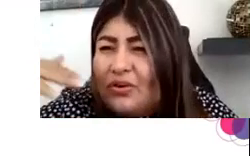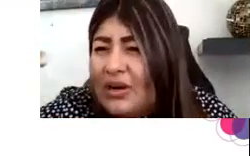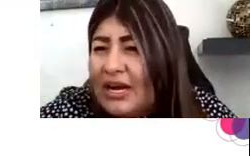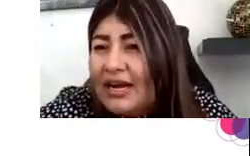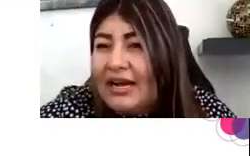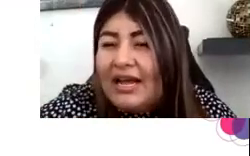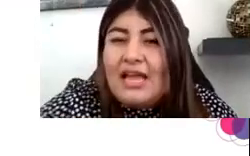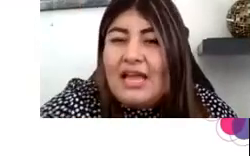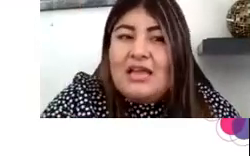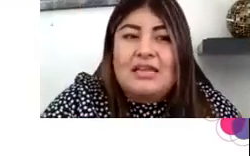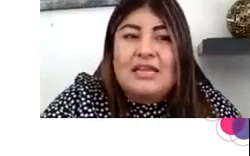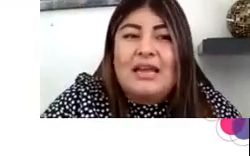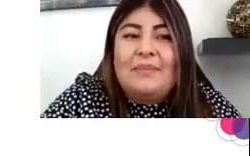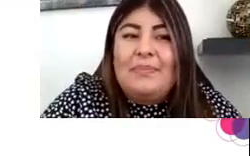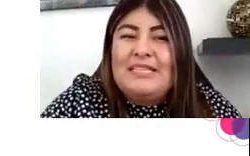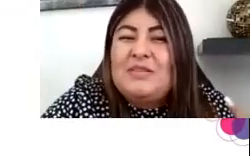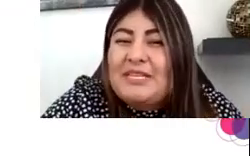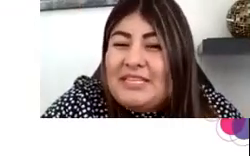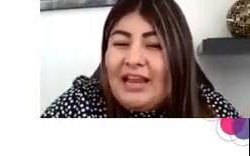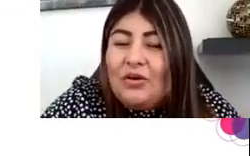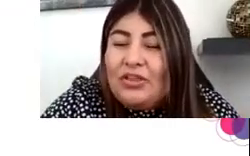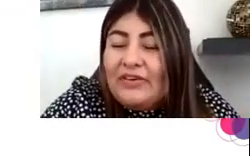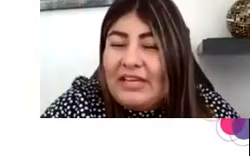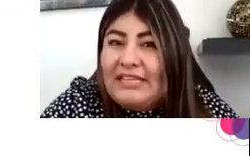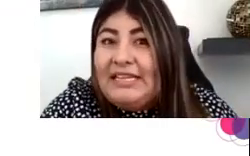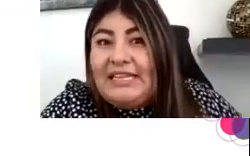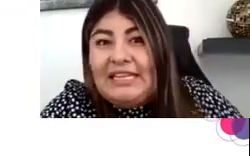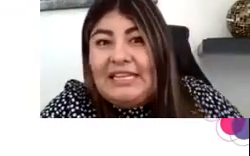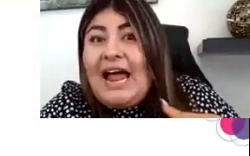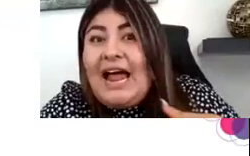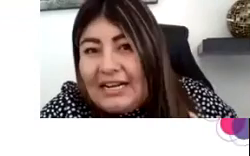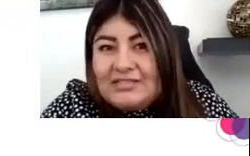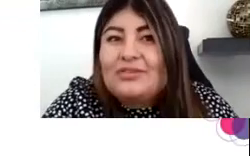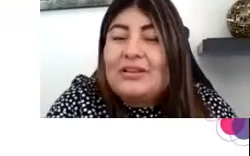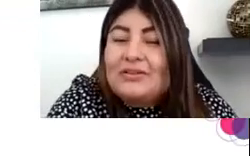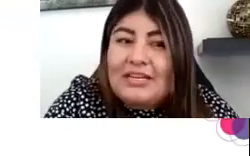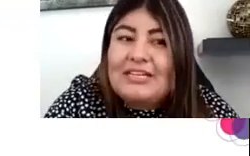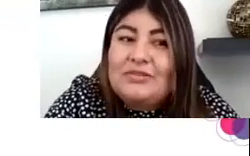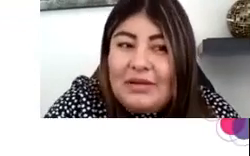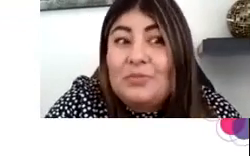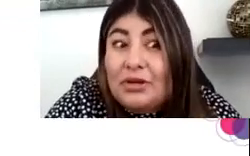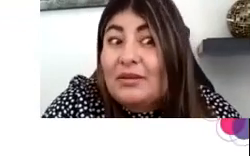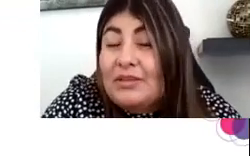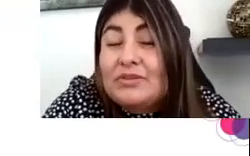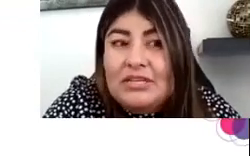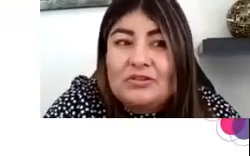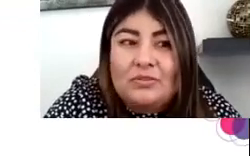infrarroja? ¿Qué capacidad especial o diferente tienen al resto de los seres humanos? Porque también son seres humanos.